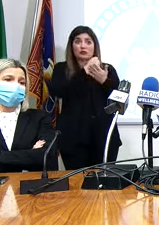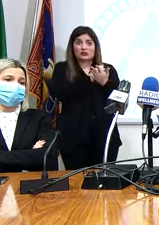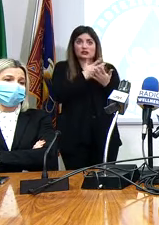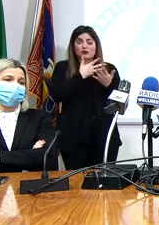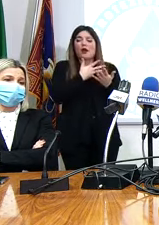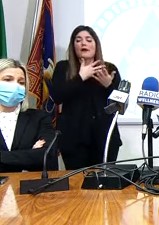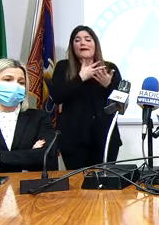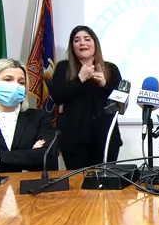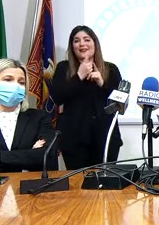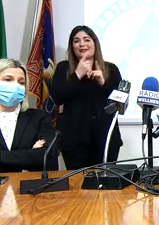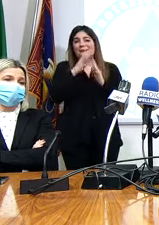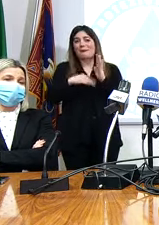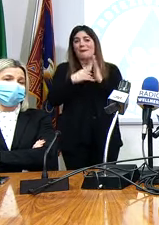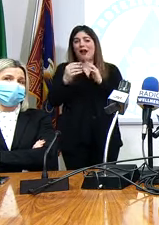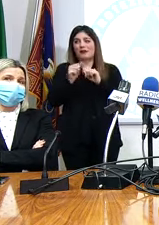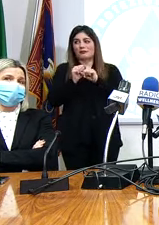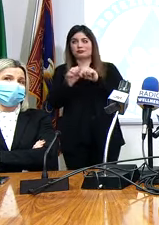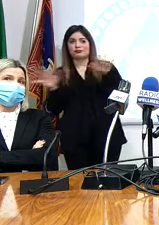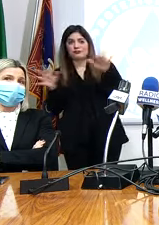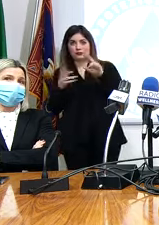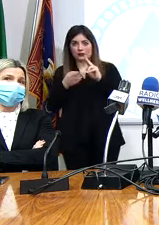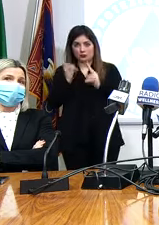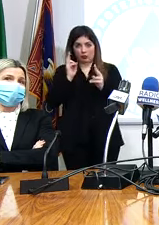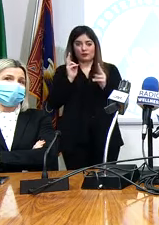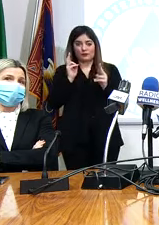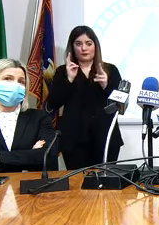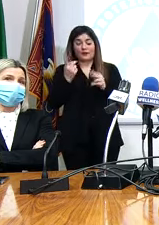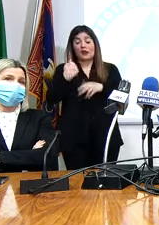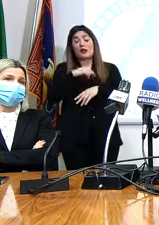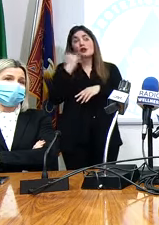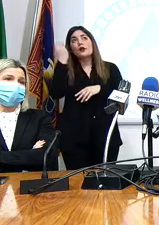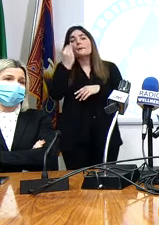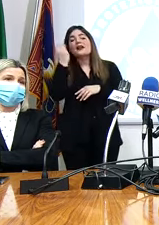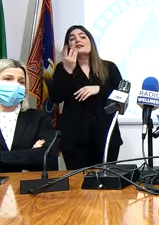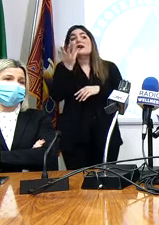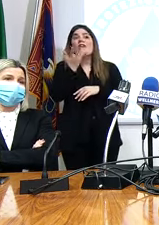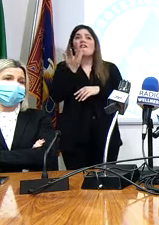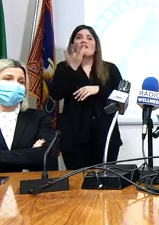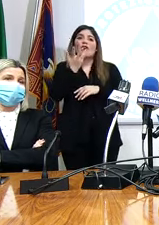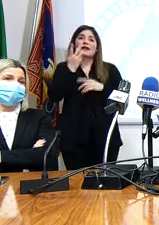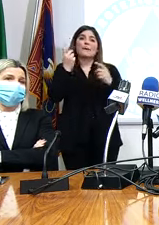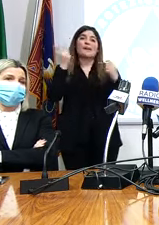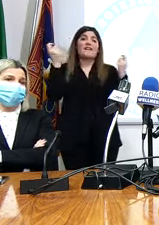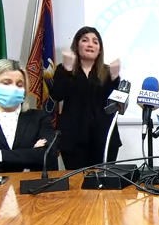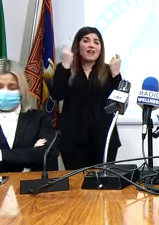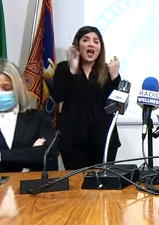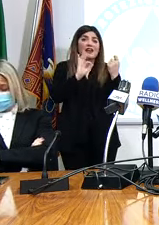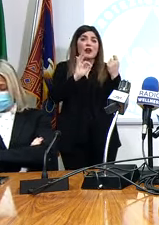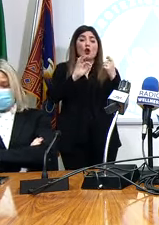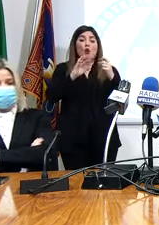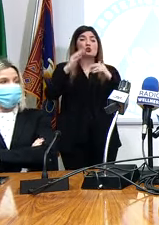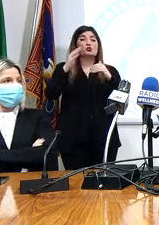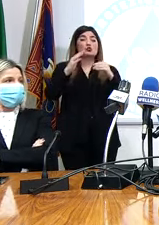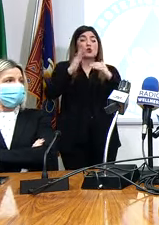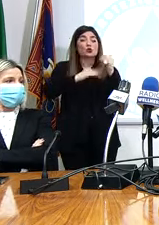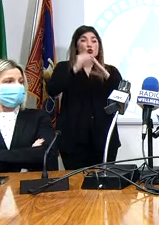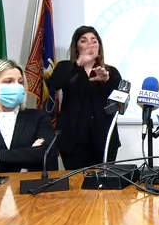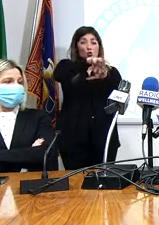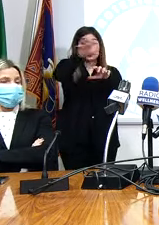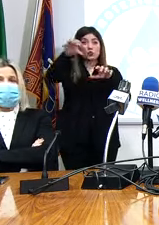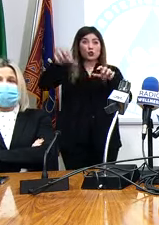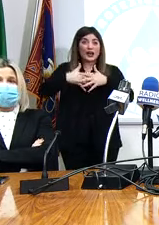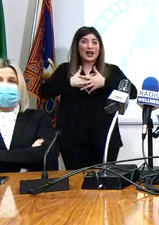tema è che noi pensiamo di andare su fiere, palazzetti e quelle strutture che abbiamo già utilizzato per i tamponi, se